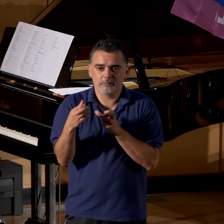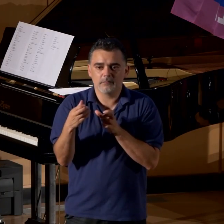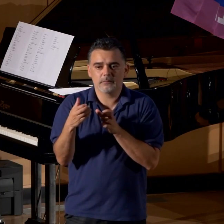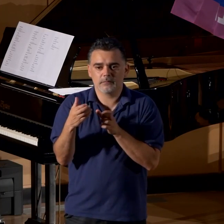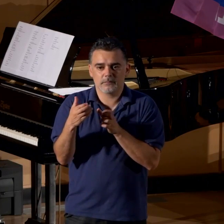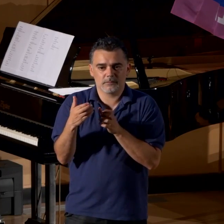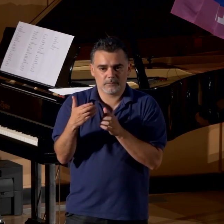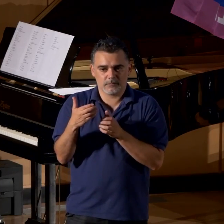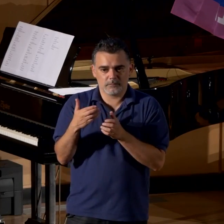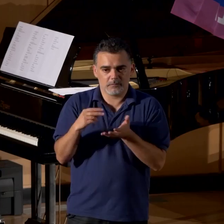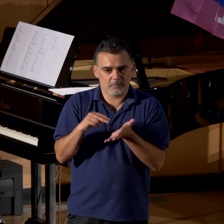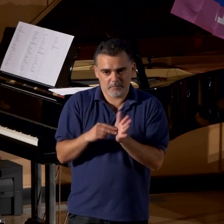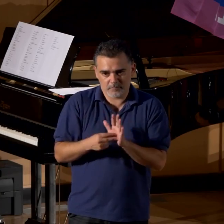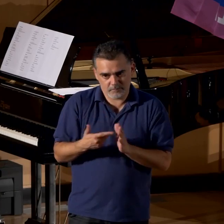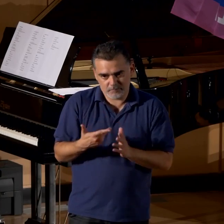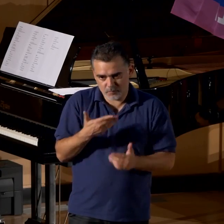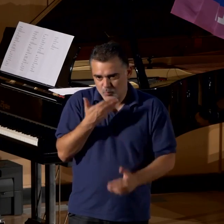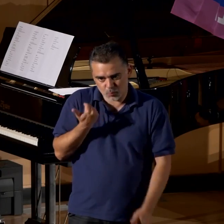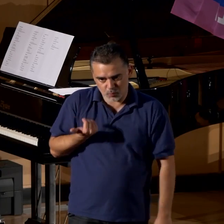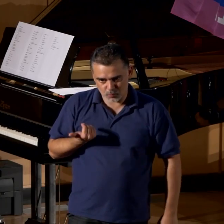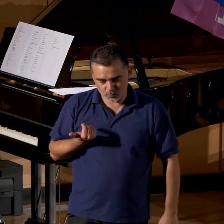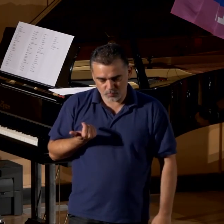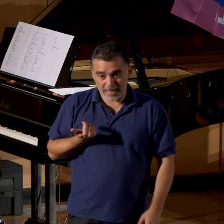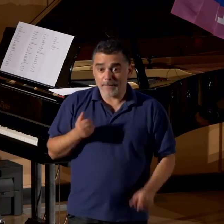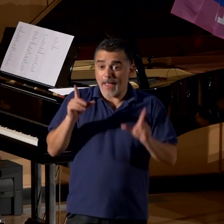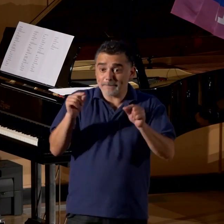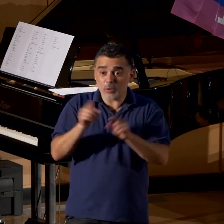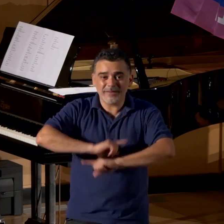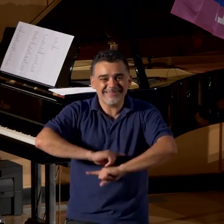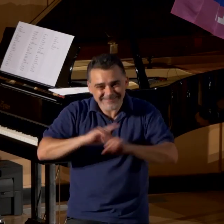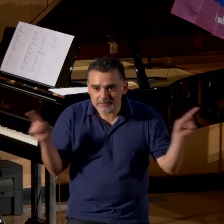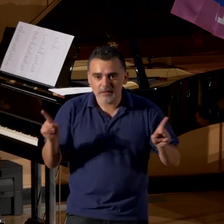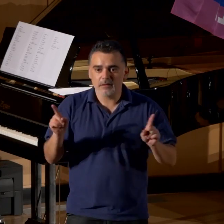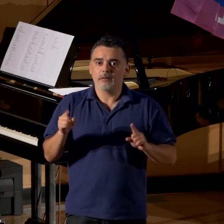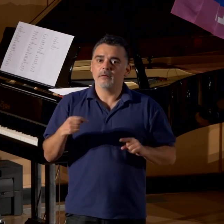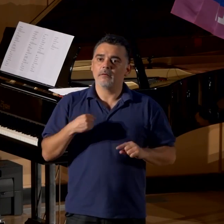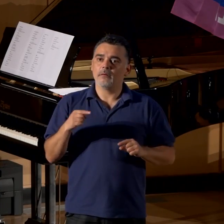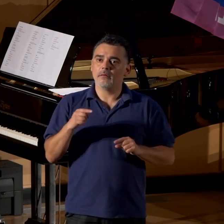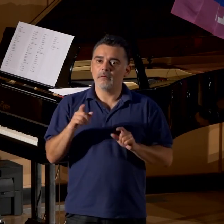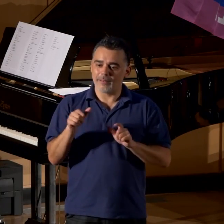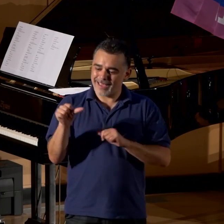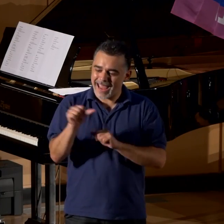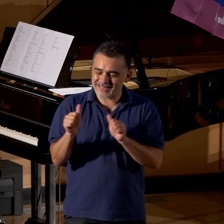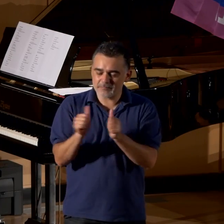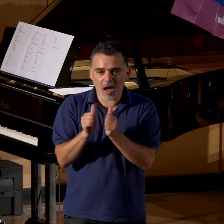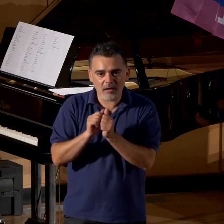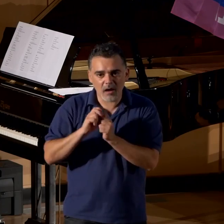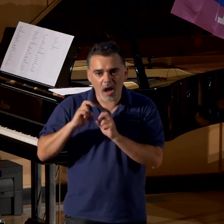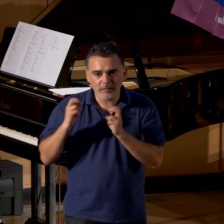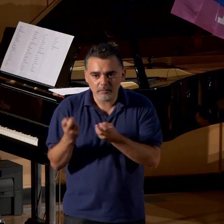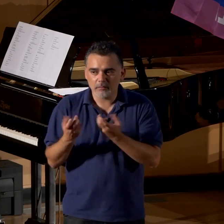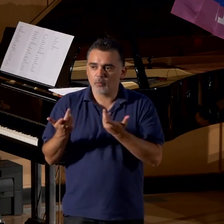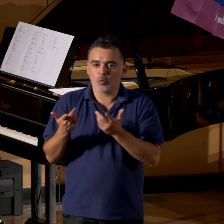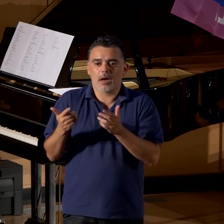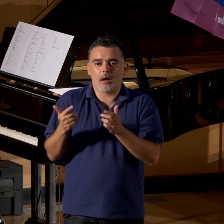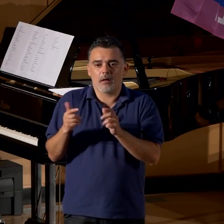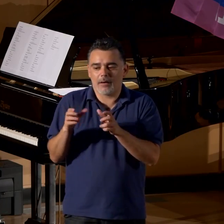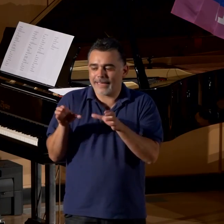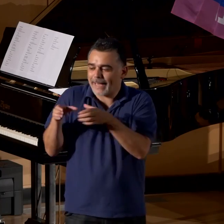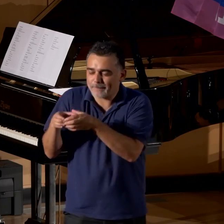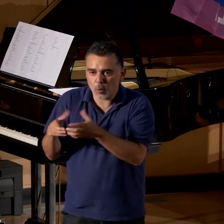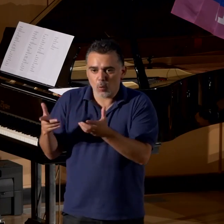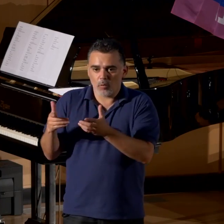Aber das heißt für uns nicht, dass es den Nationalen AIDS-Beirat oder ein Gremium, ein Begleitgremium mit Beratung, wo